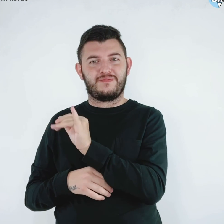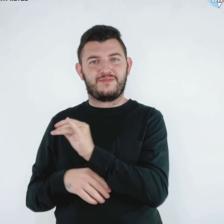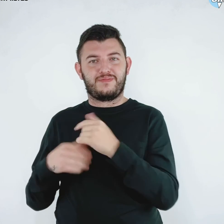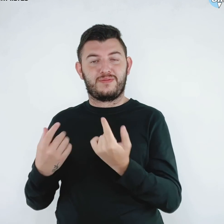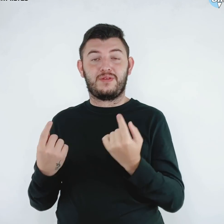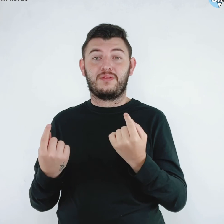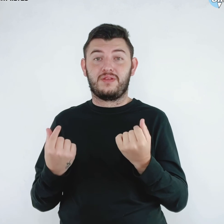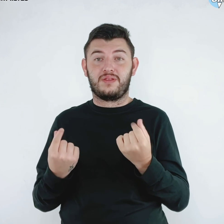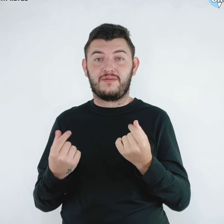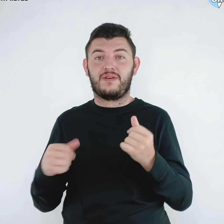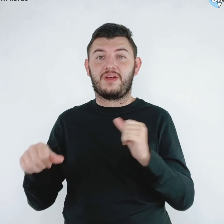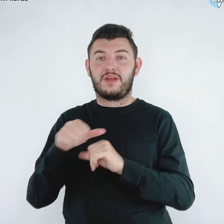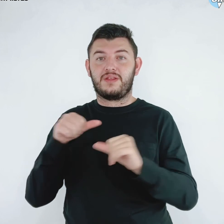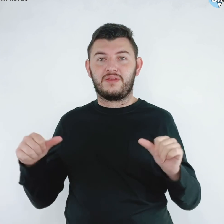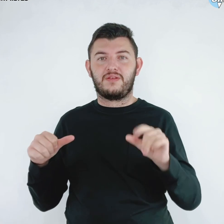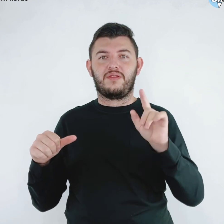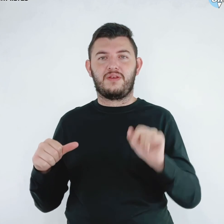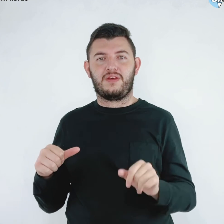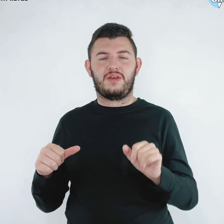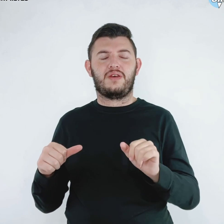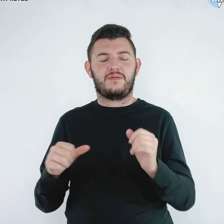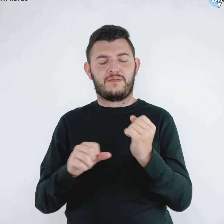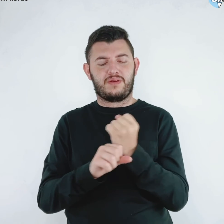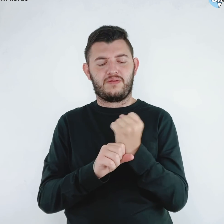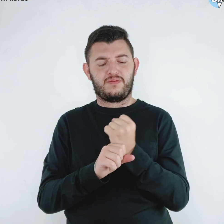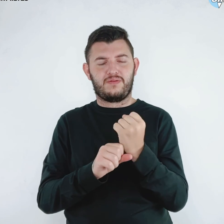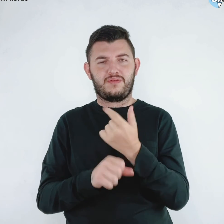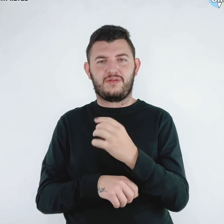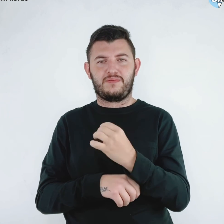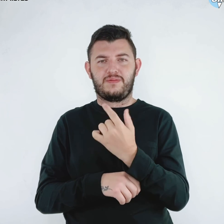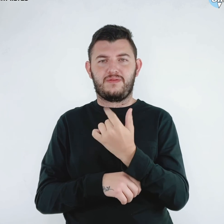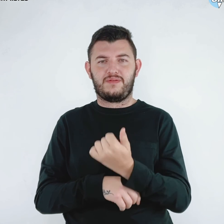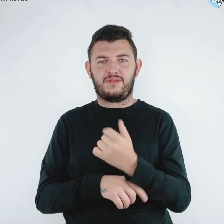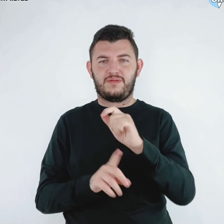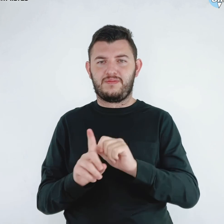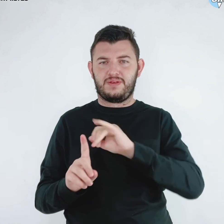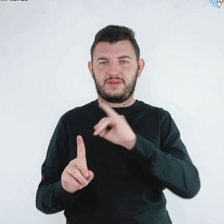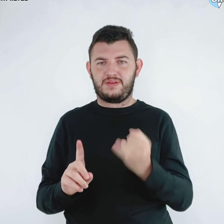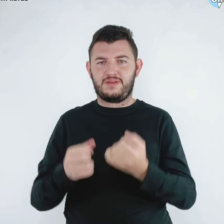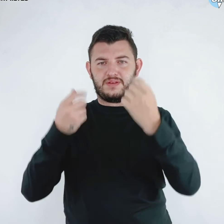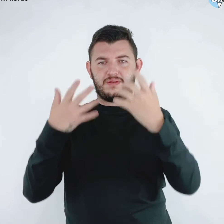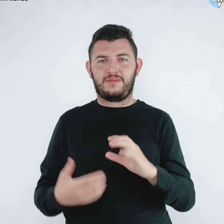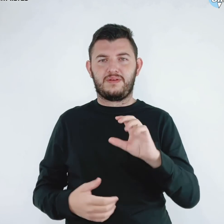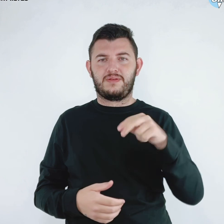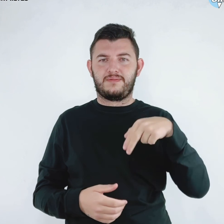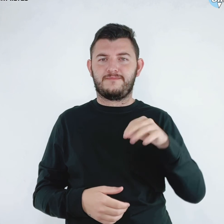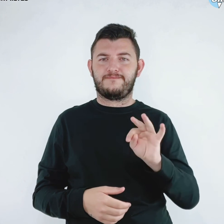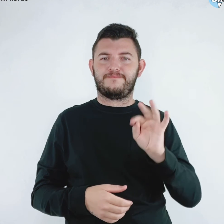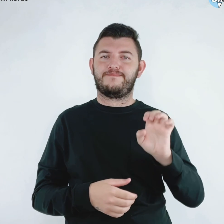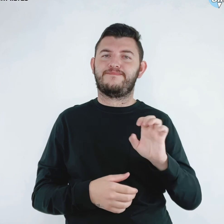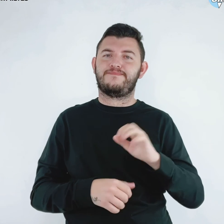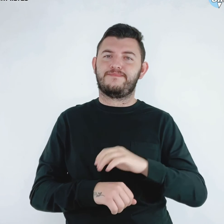foram atualizados para janeiro de 2021, escreve a CNTE.